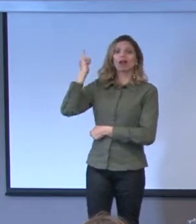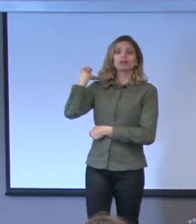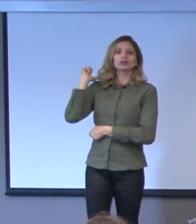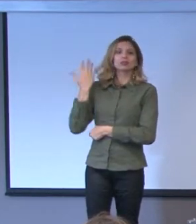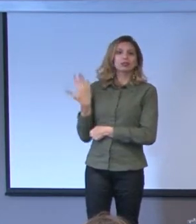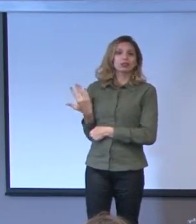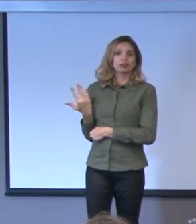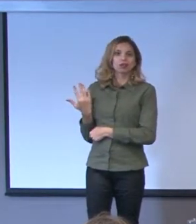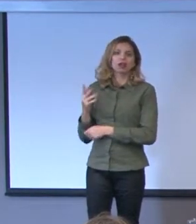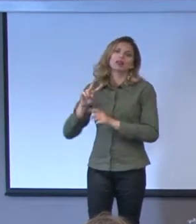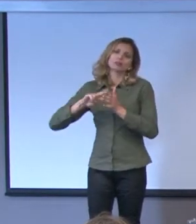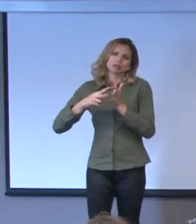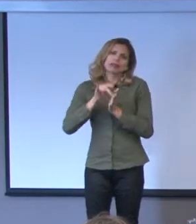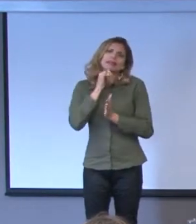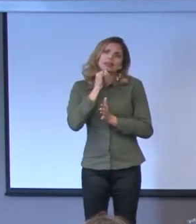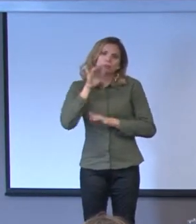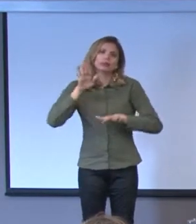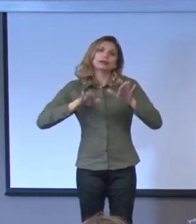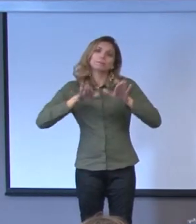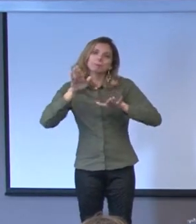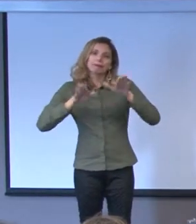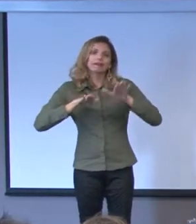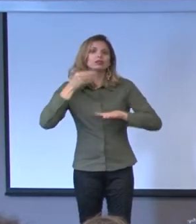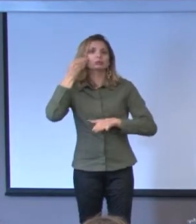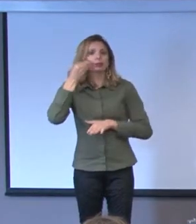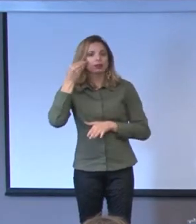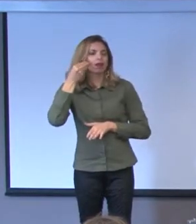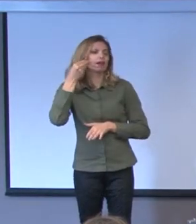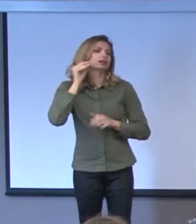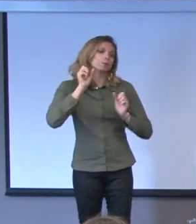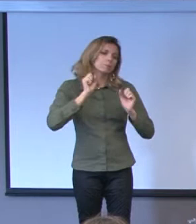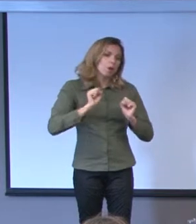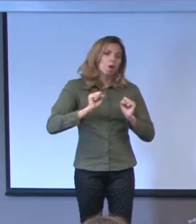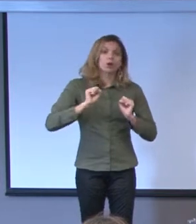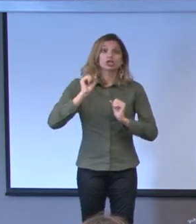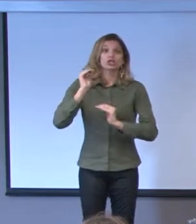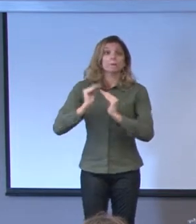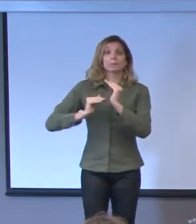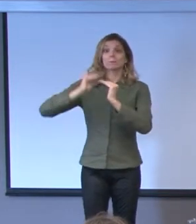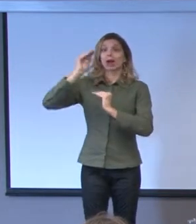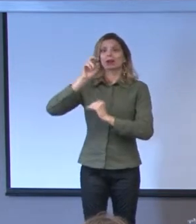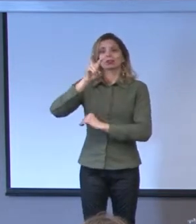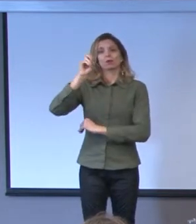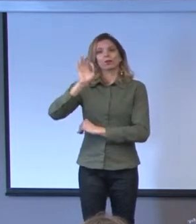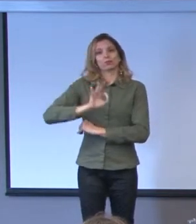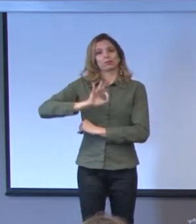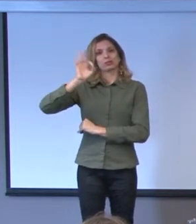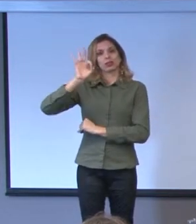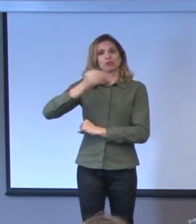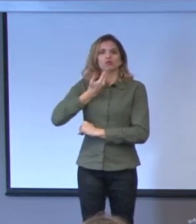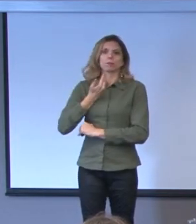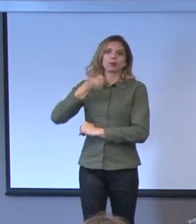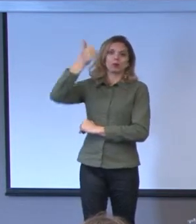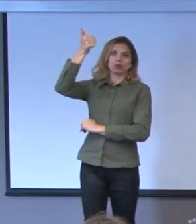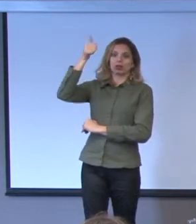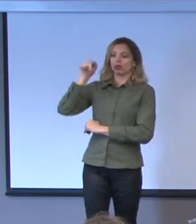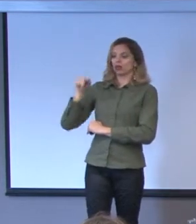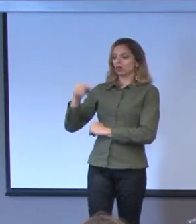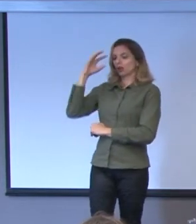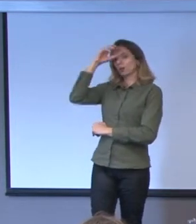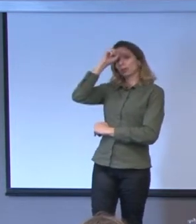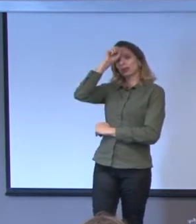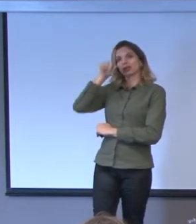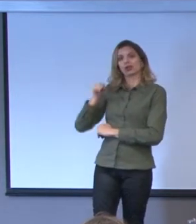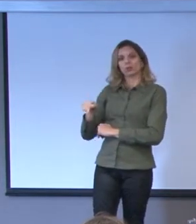média, você tem picos ali, dependendo da experiência, que podem ultrapassar 50% de melhora no